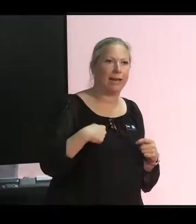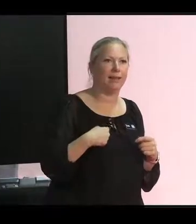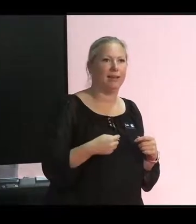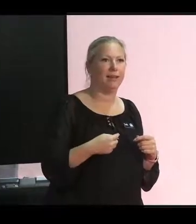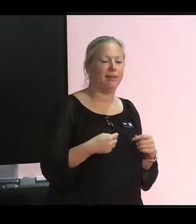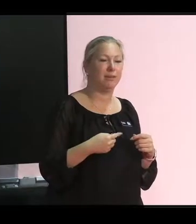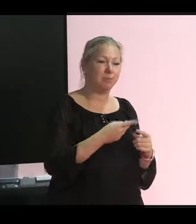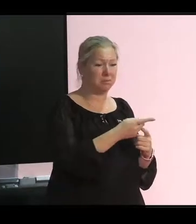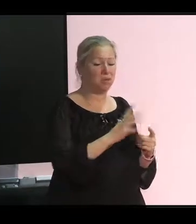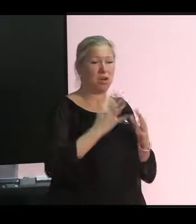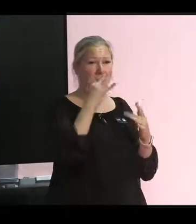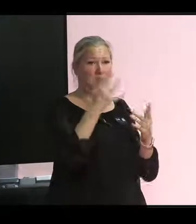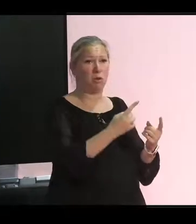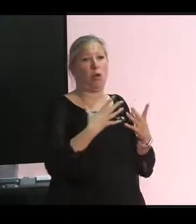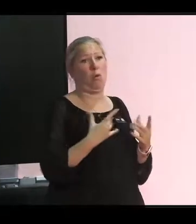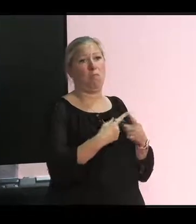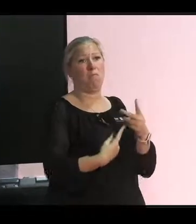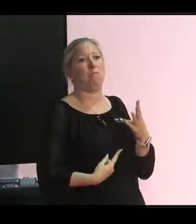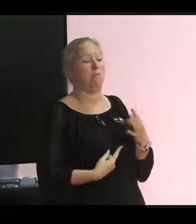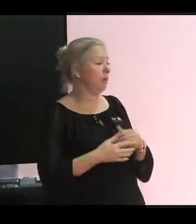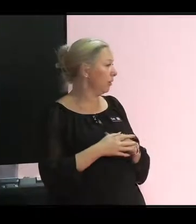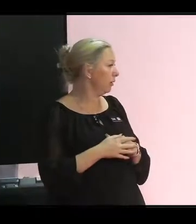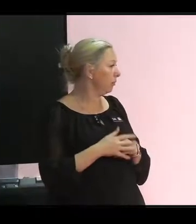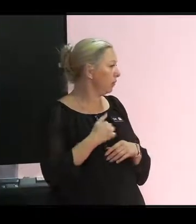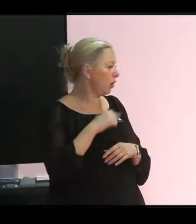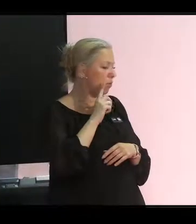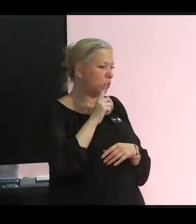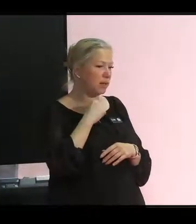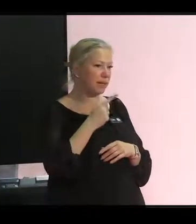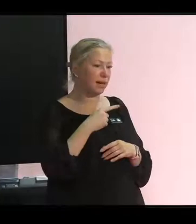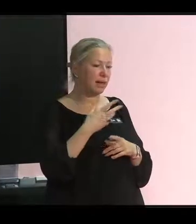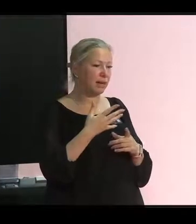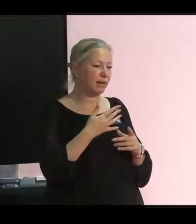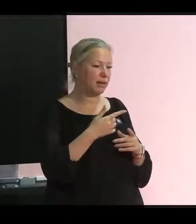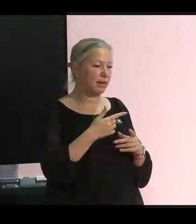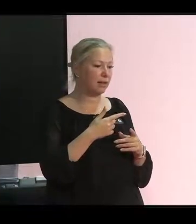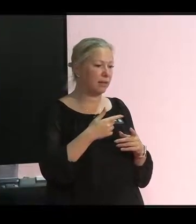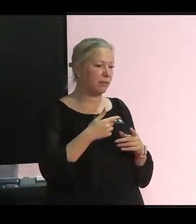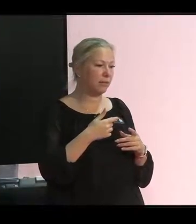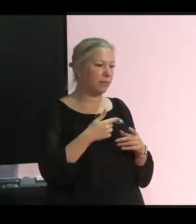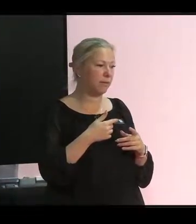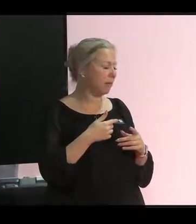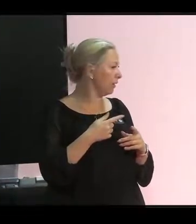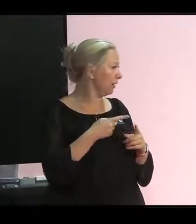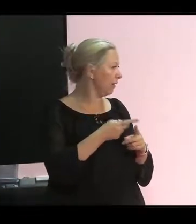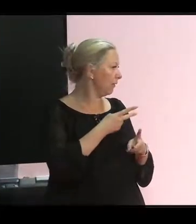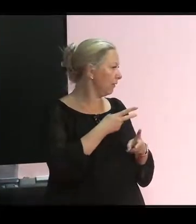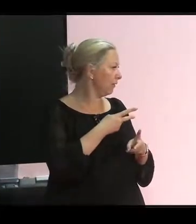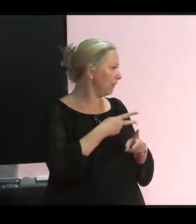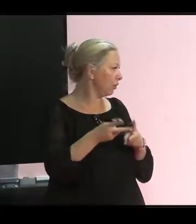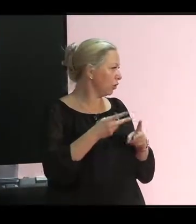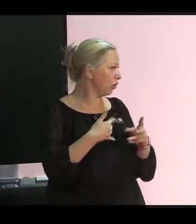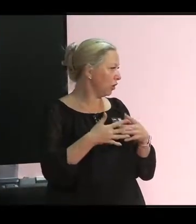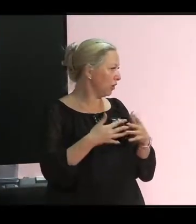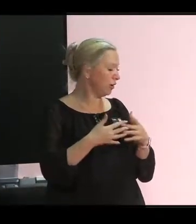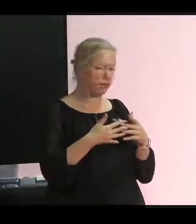enkelt. Sen brukar jag säga att jag tycker att osynliggörandet är ju det värsta. Liksom, du kan ha ett